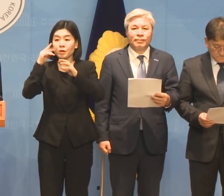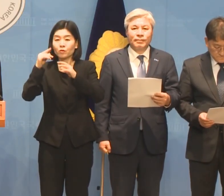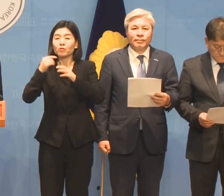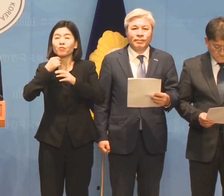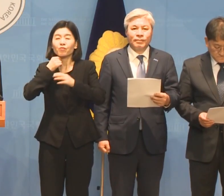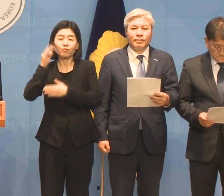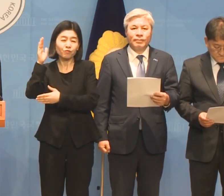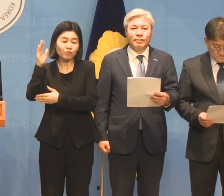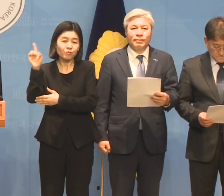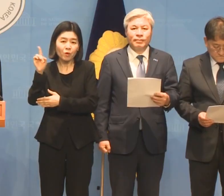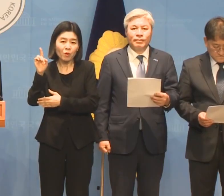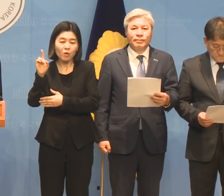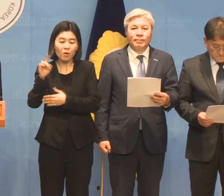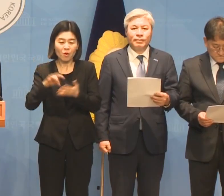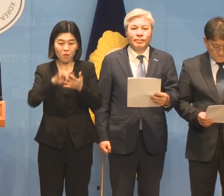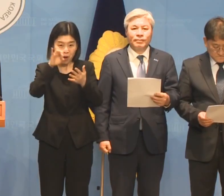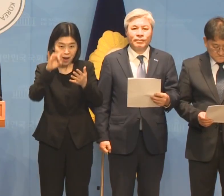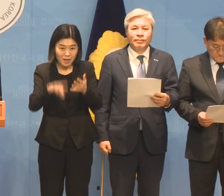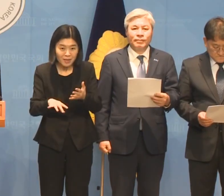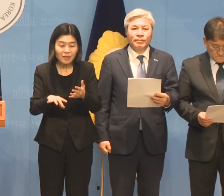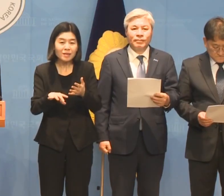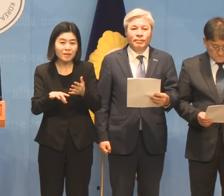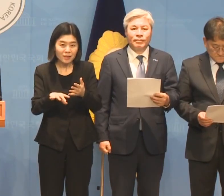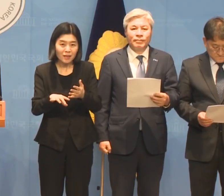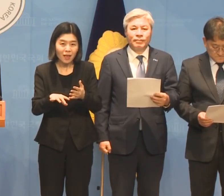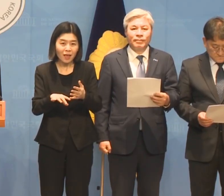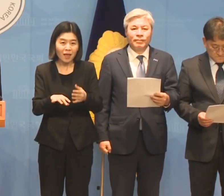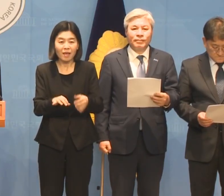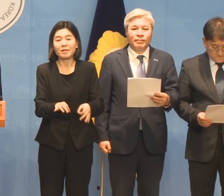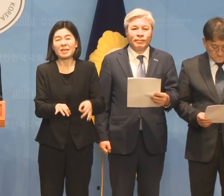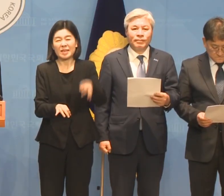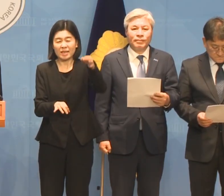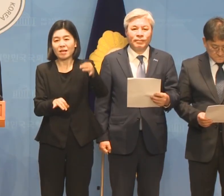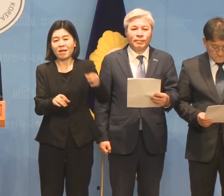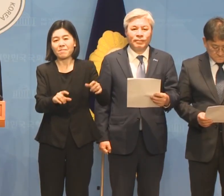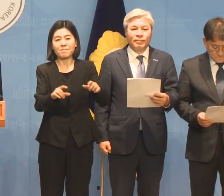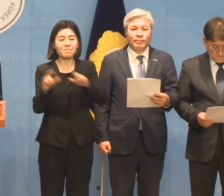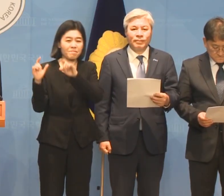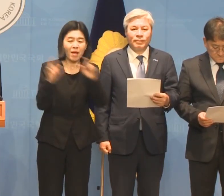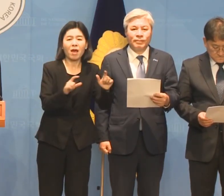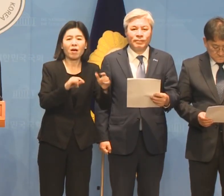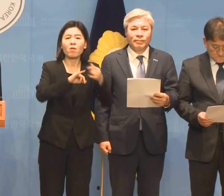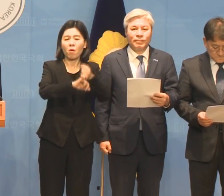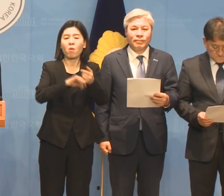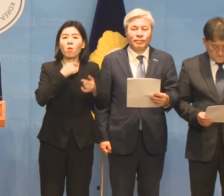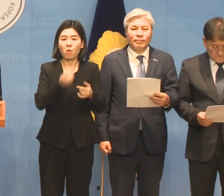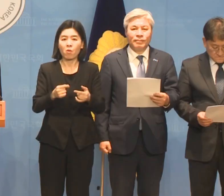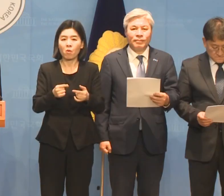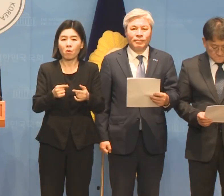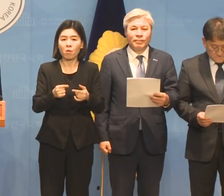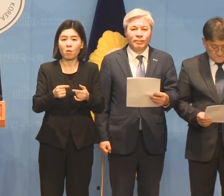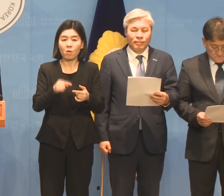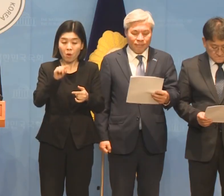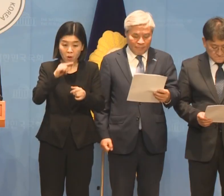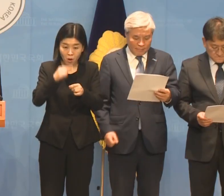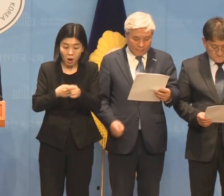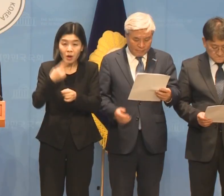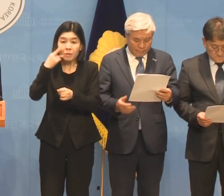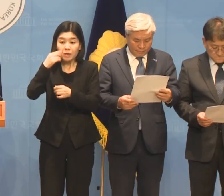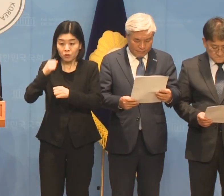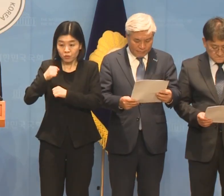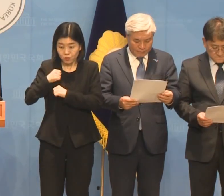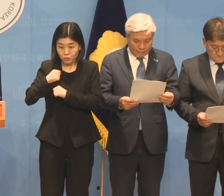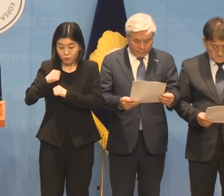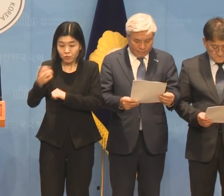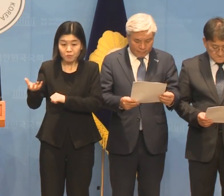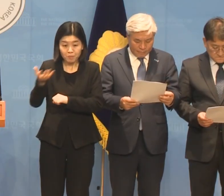주장해온 비관세 장벽을 없애는 겁니다. 여기에 미군 방위비를 완전히 전가시키는